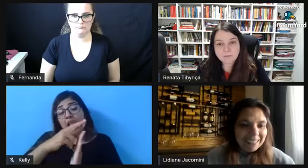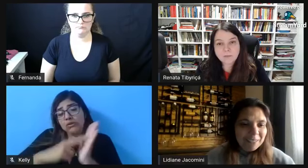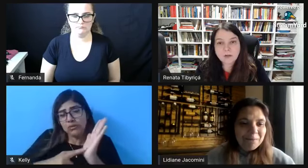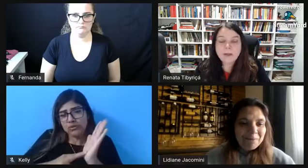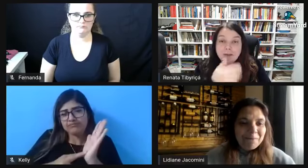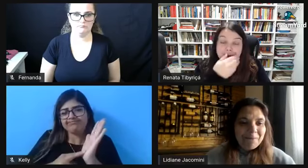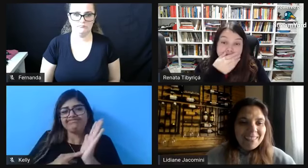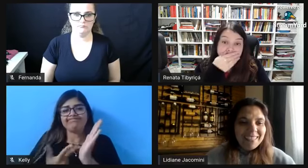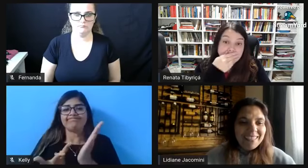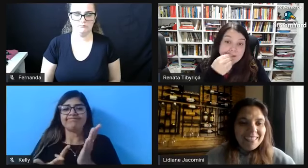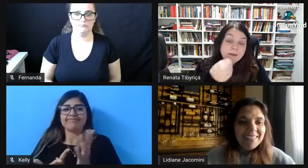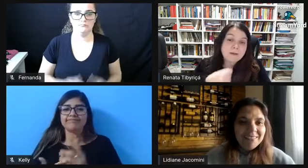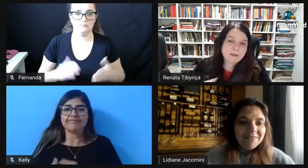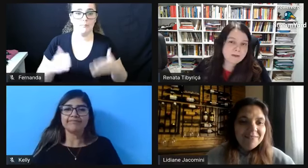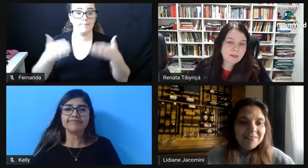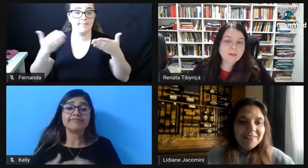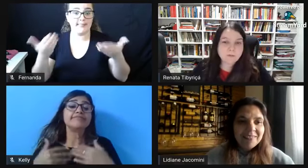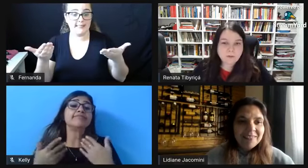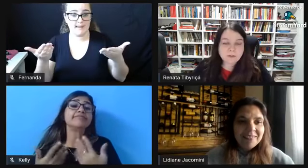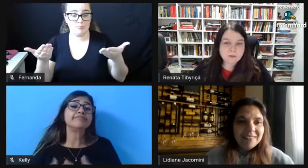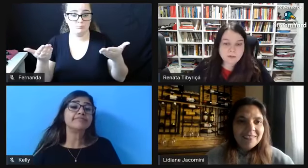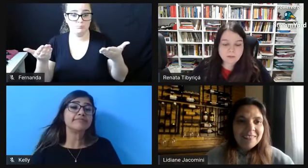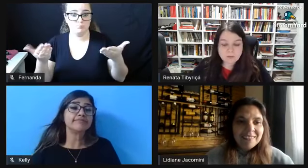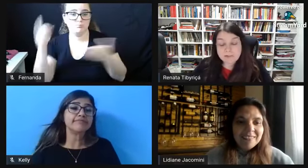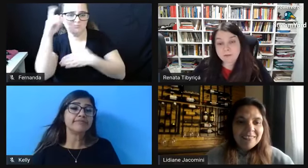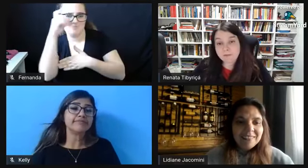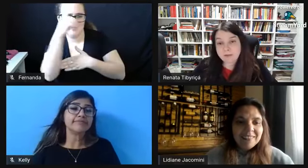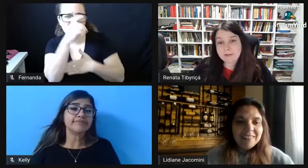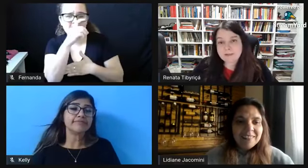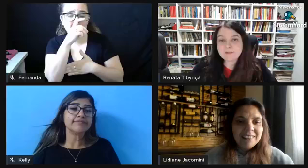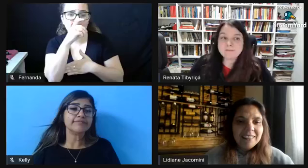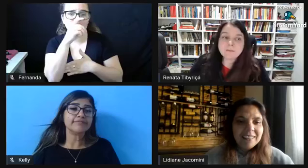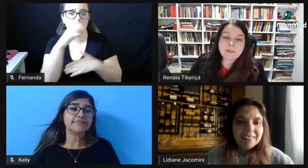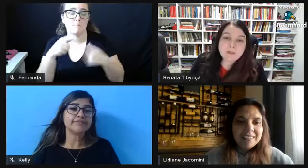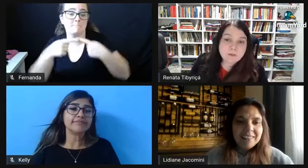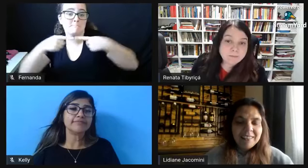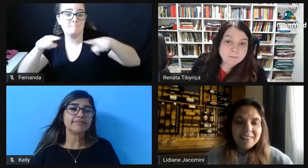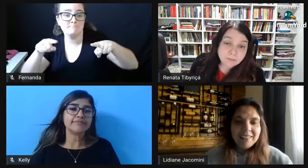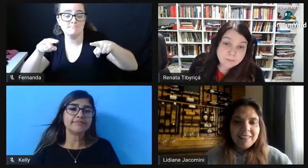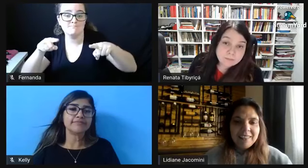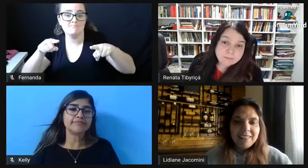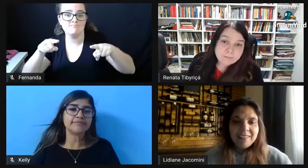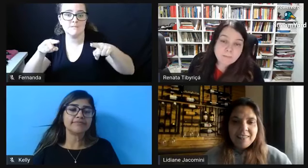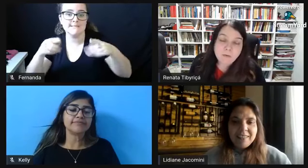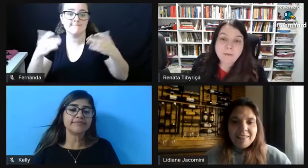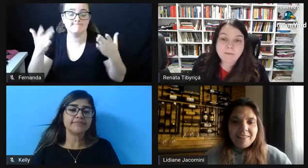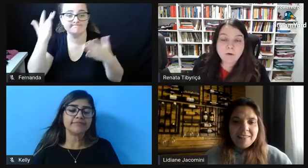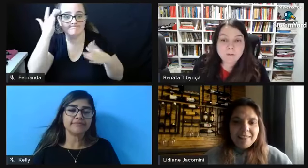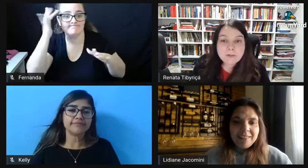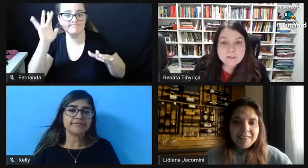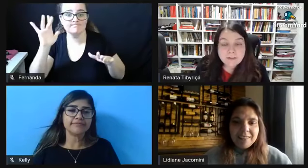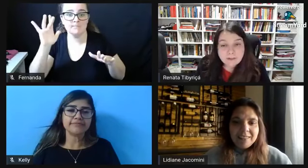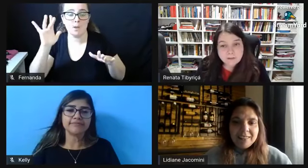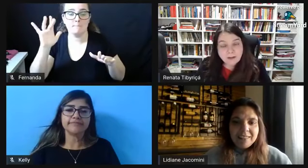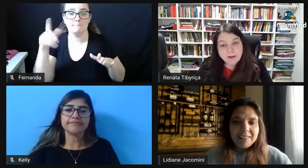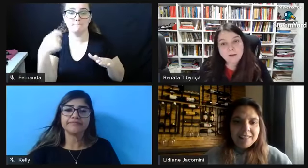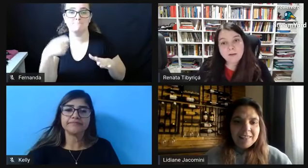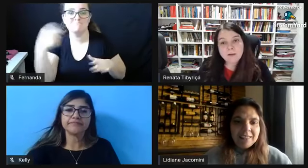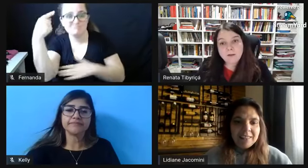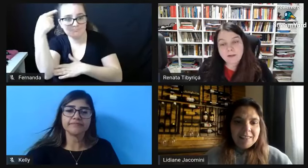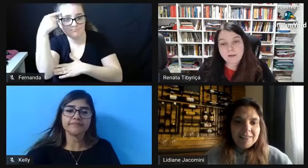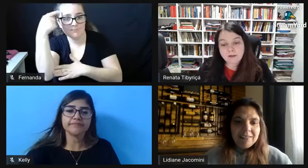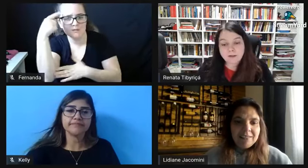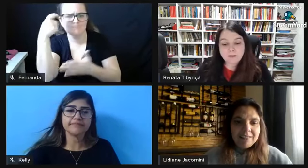doutora? Então, é difícil isso, mas talvez seja alguma forma de se